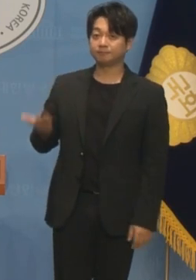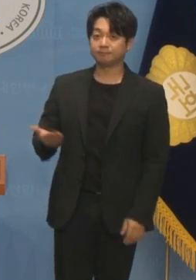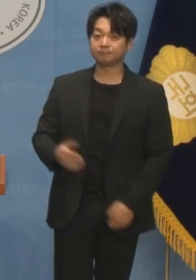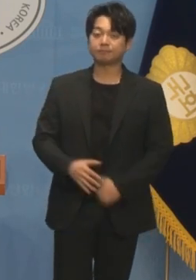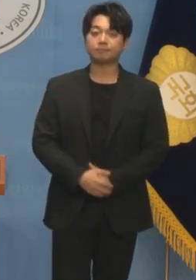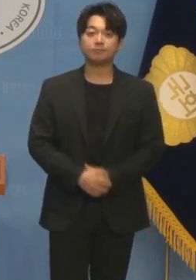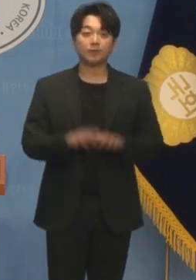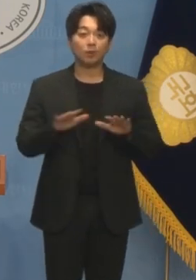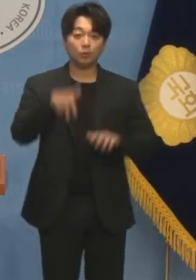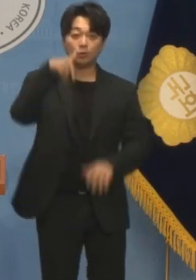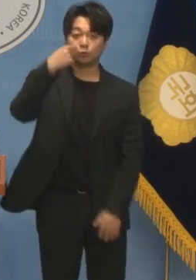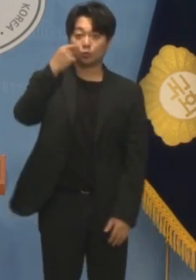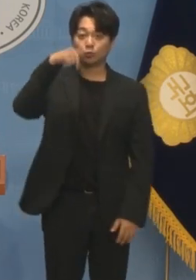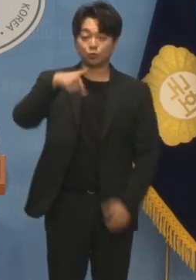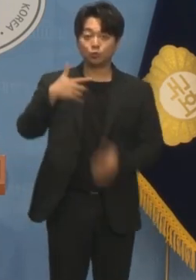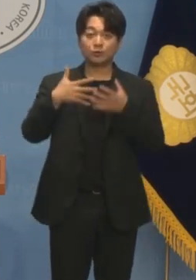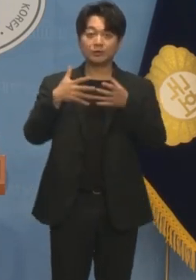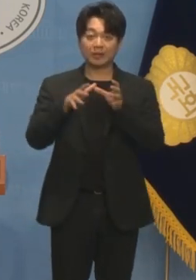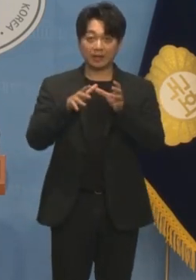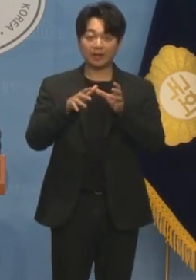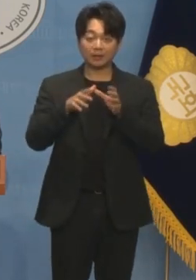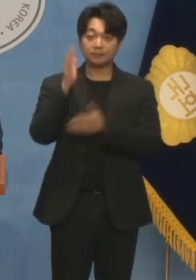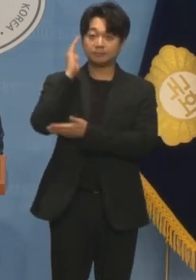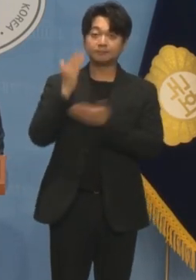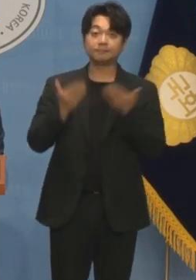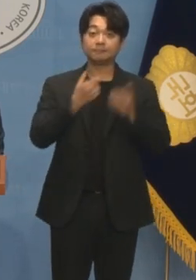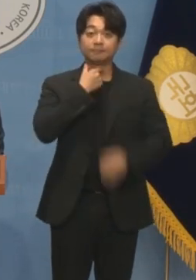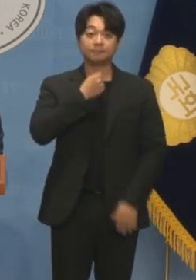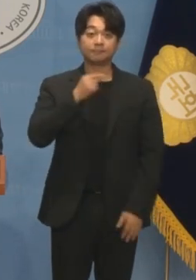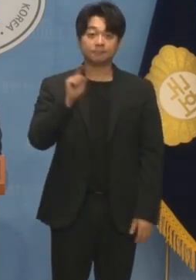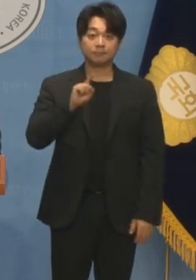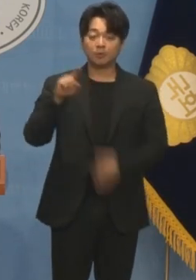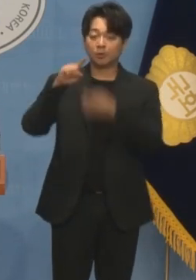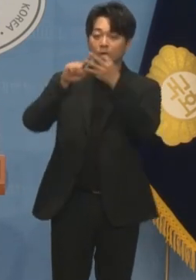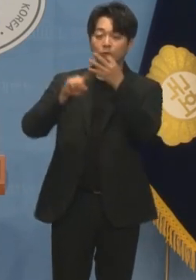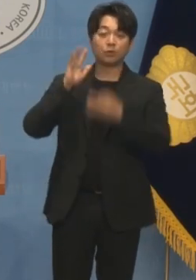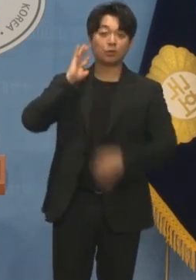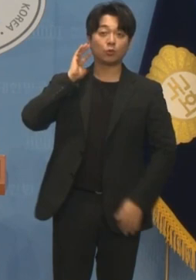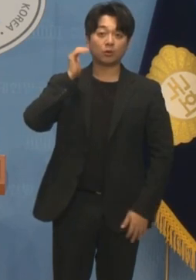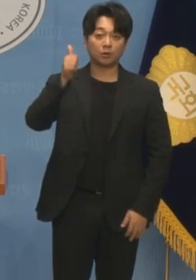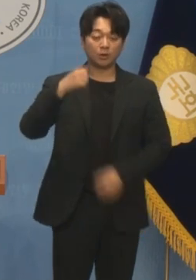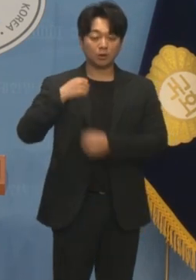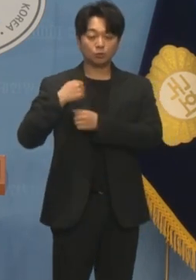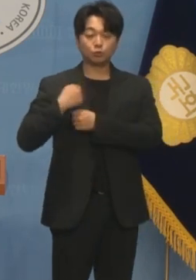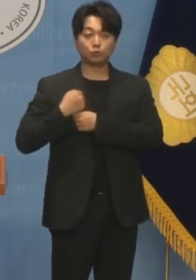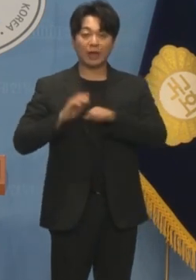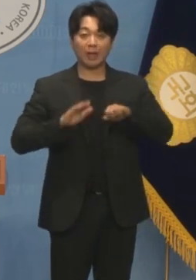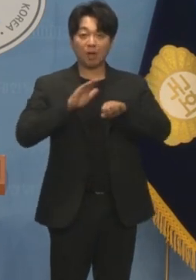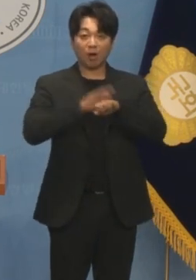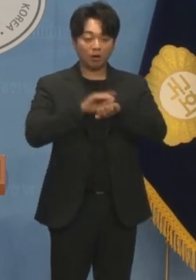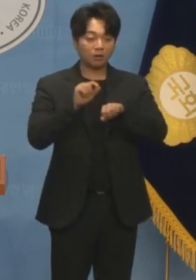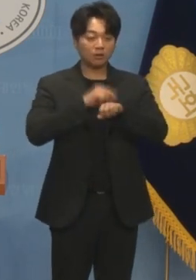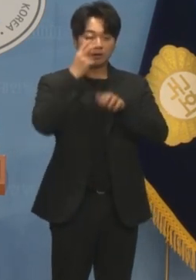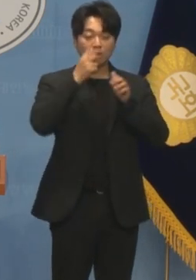최해병 특검법 거부권 행사에 관해서 조국혁신당 조국 대표 및